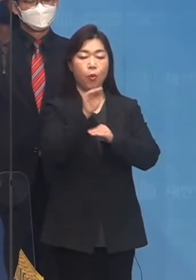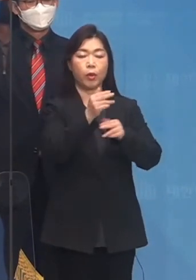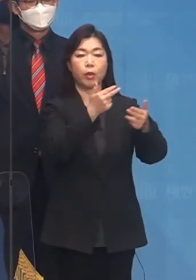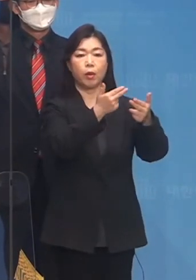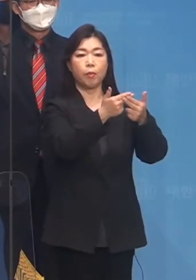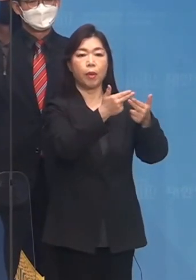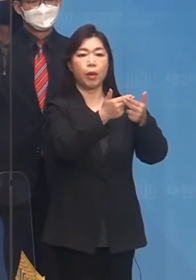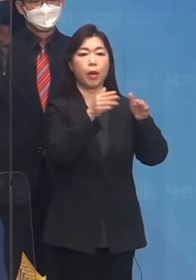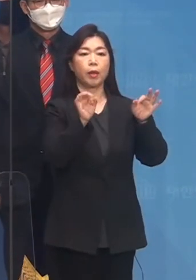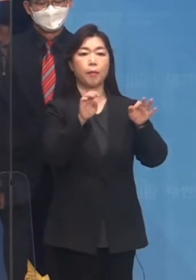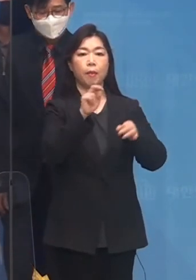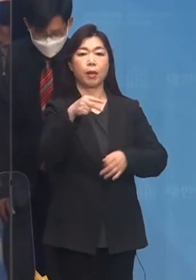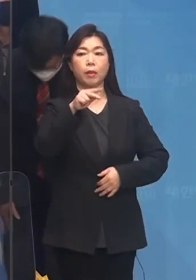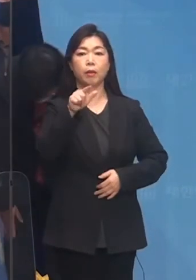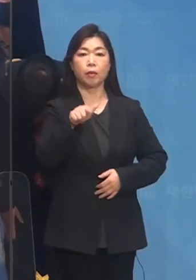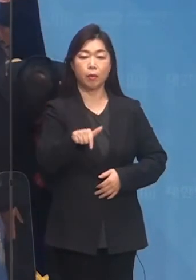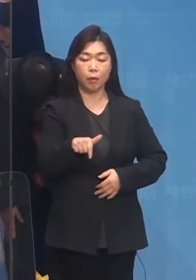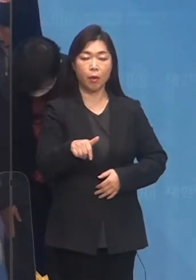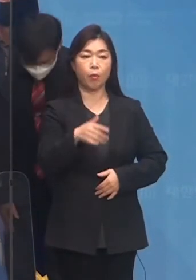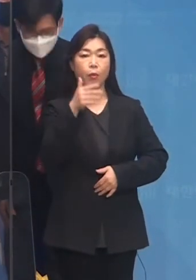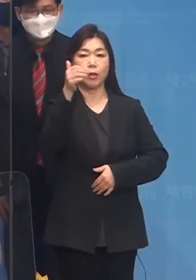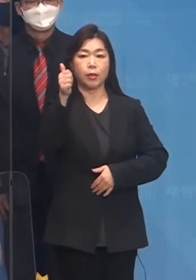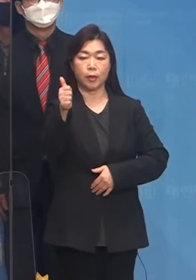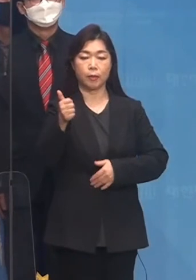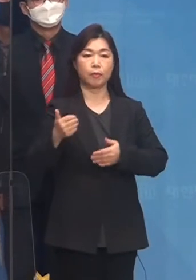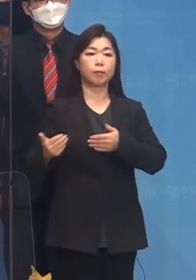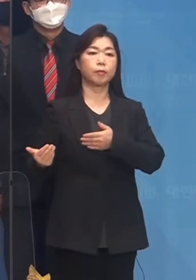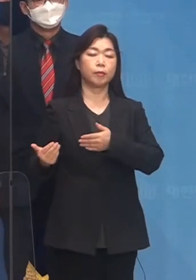한국오리협회 김만섭 회장님,